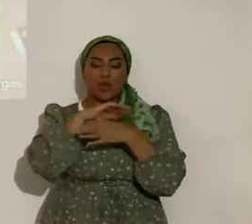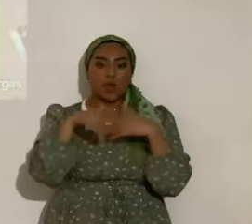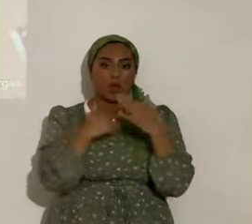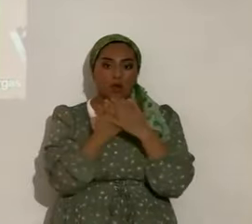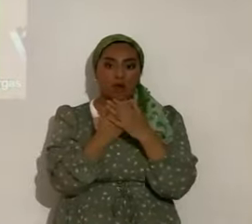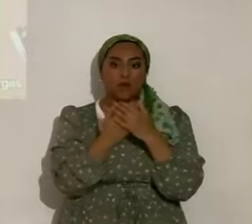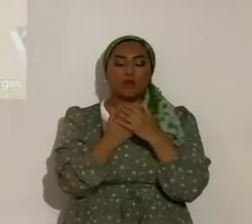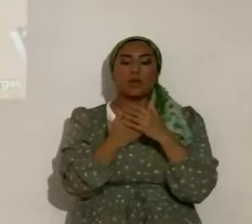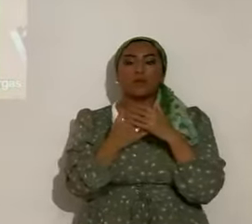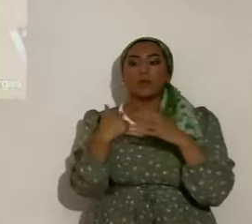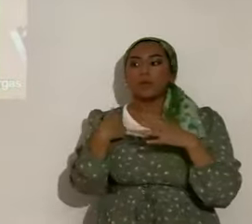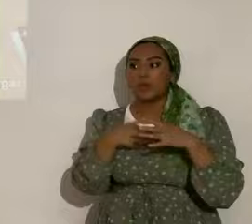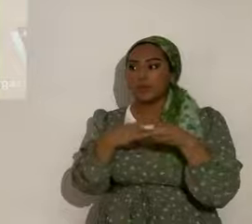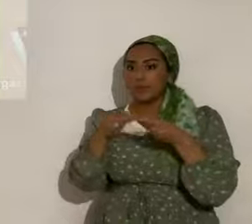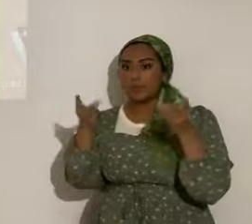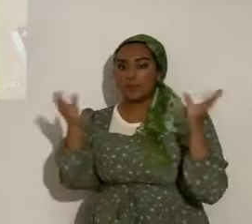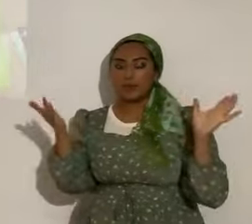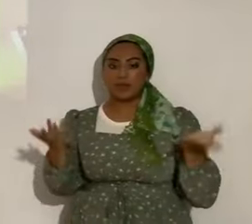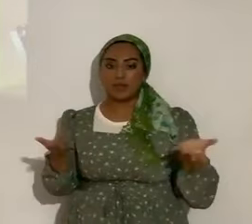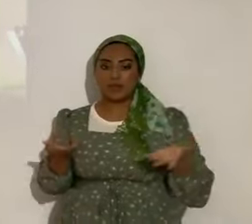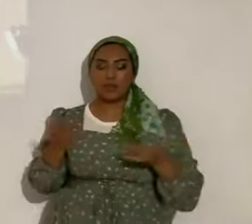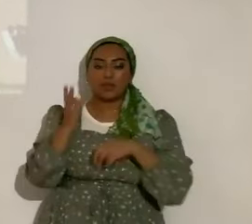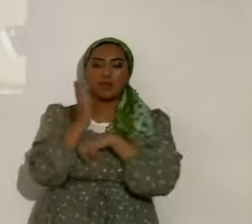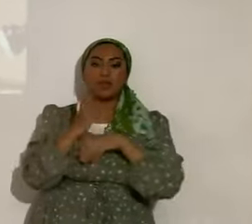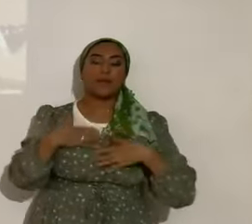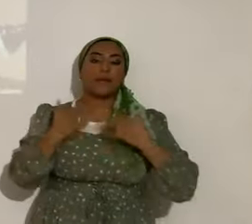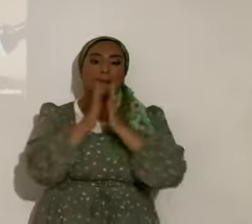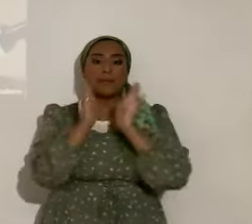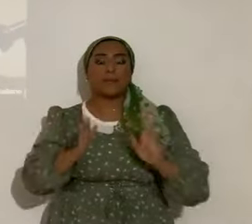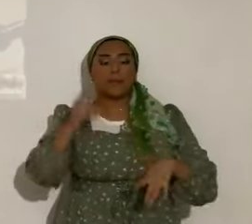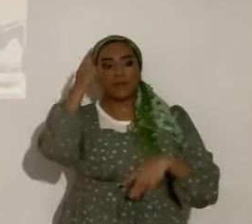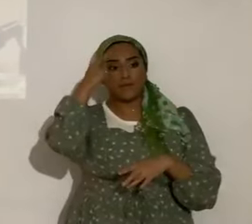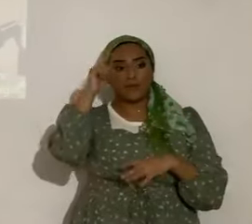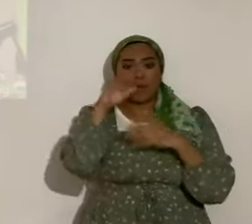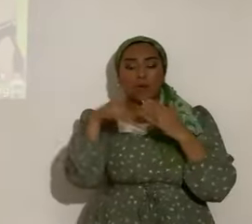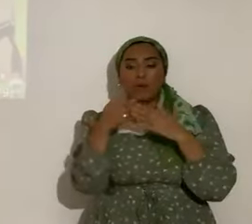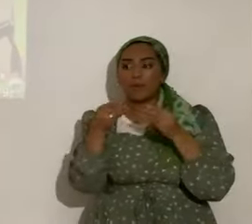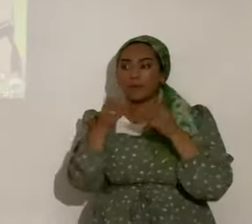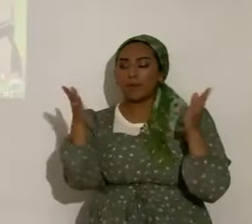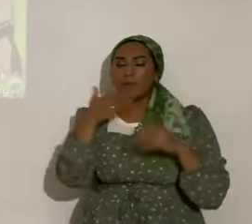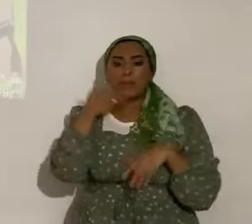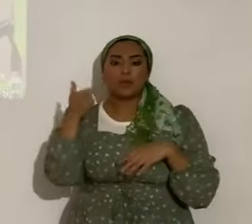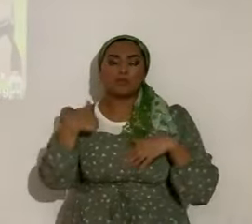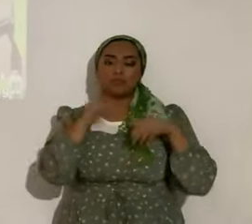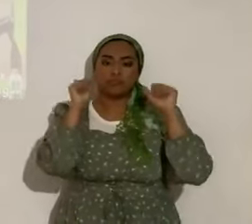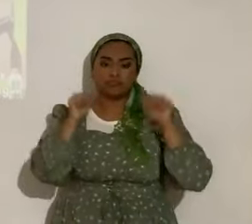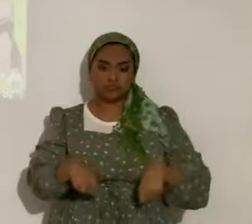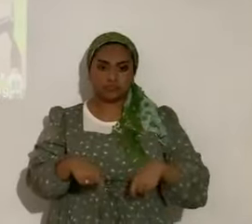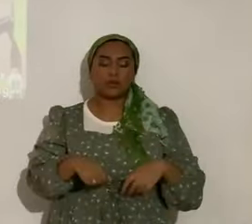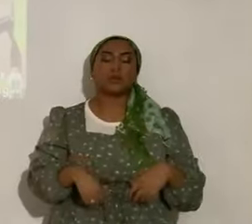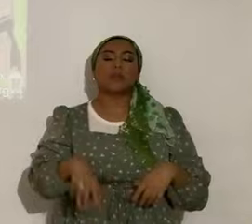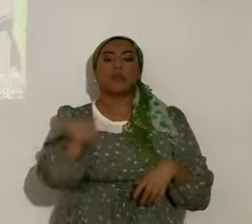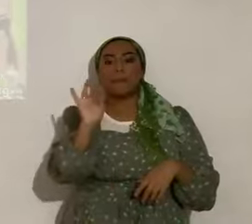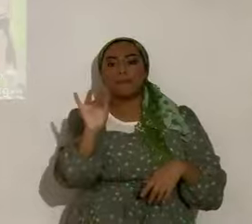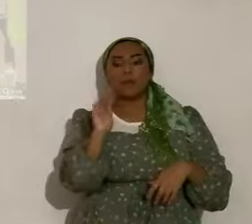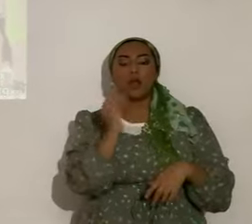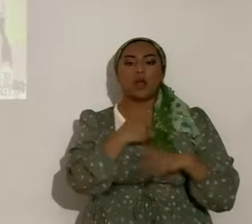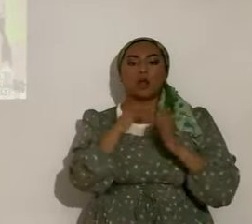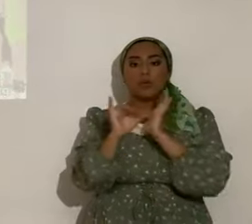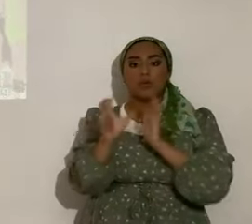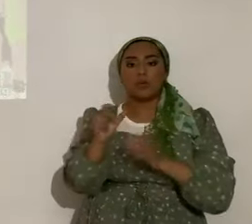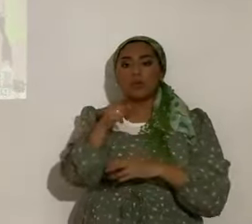material que vamos sacando aquí en Gozo y Paz, para que todo salga de la mejor manera posible. Suscríbete al